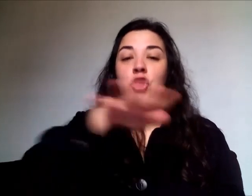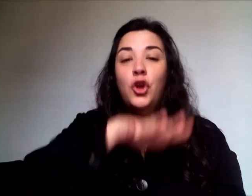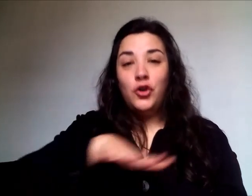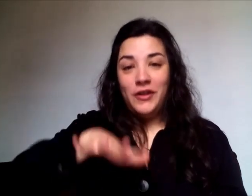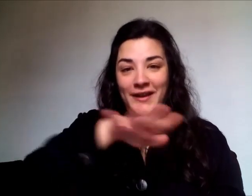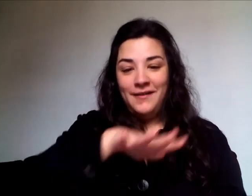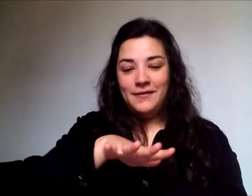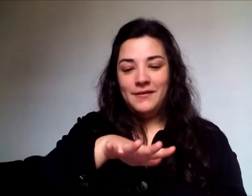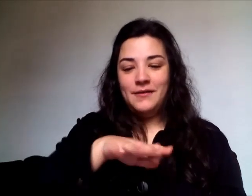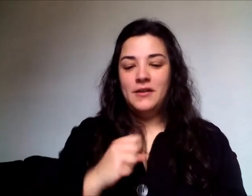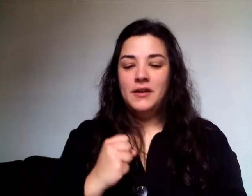¿Dónde?